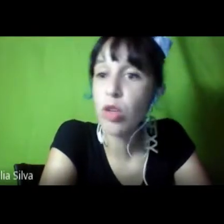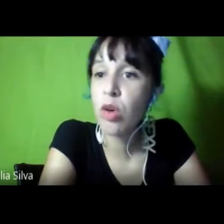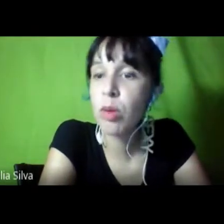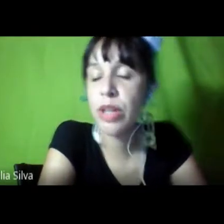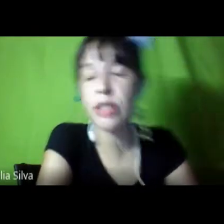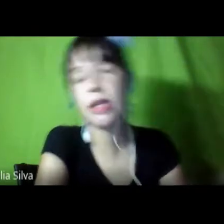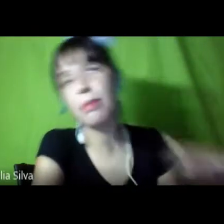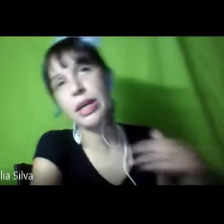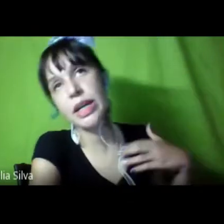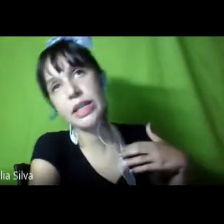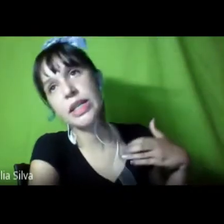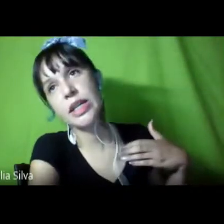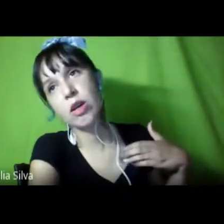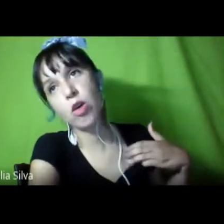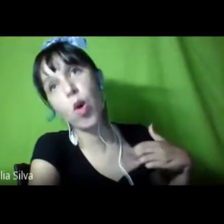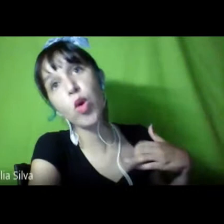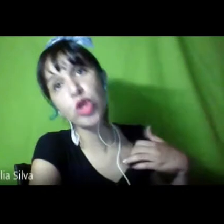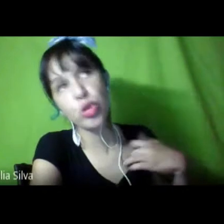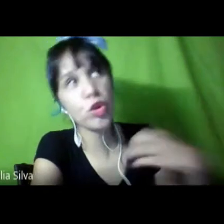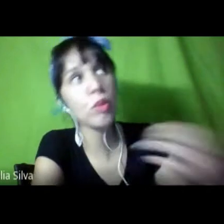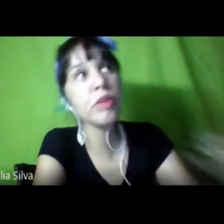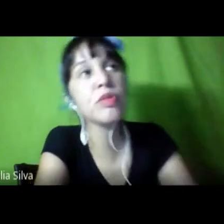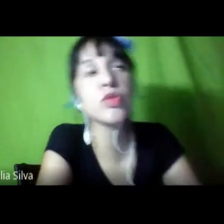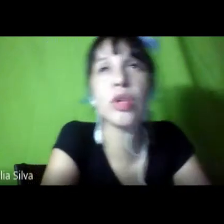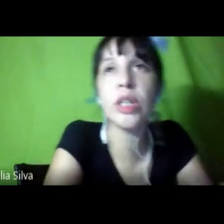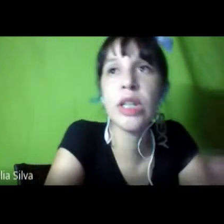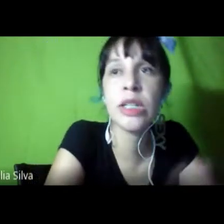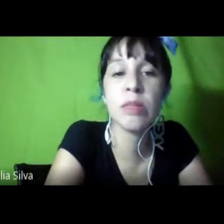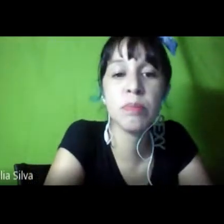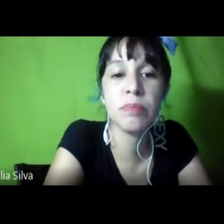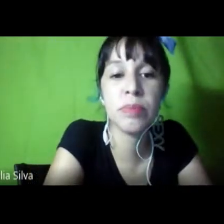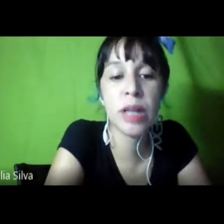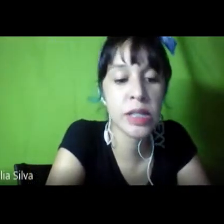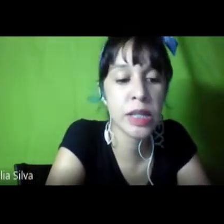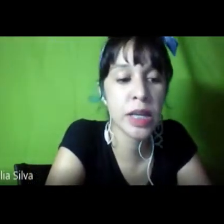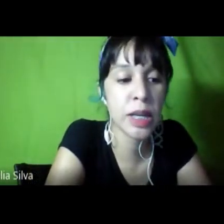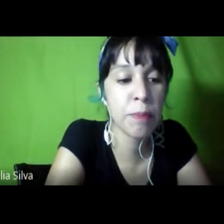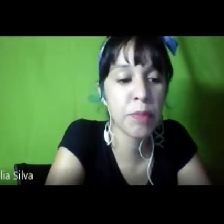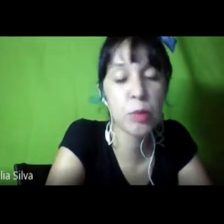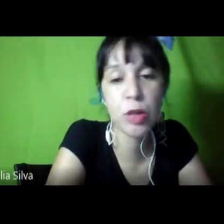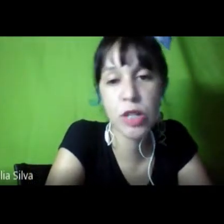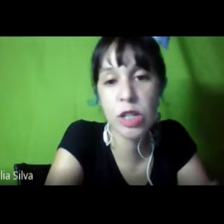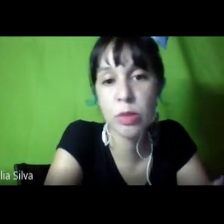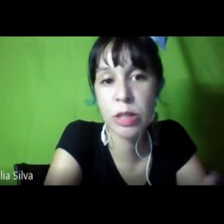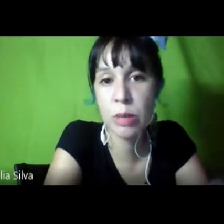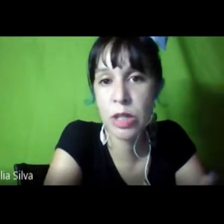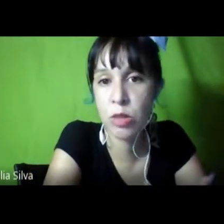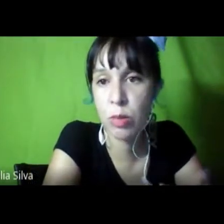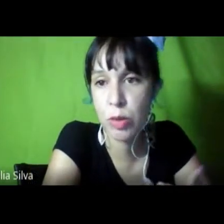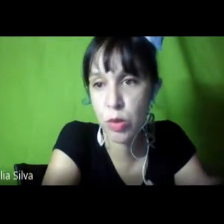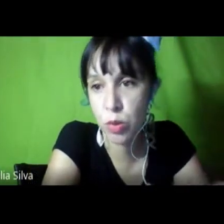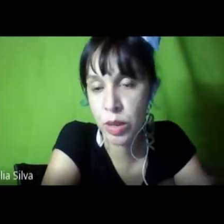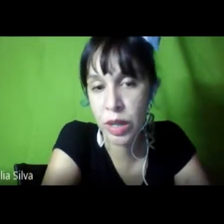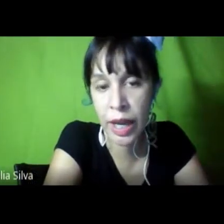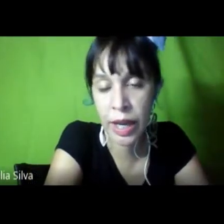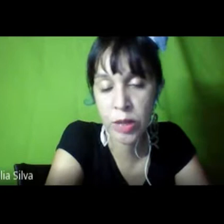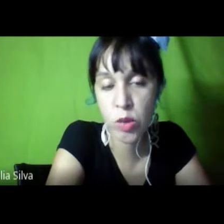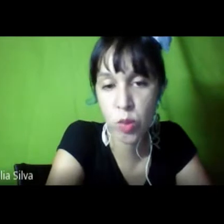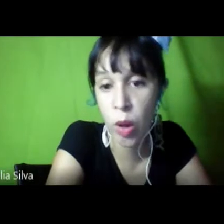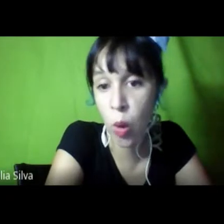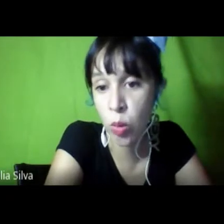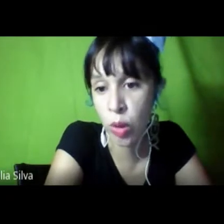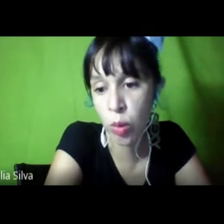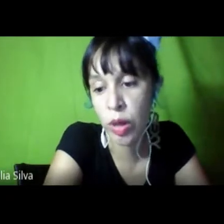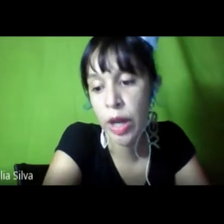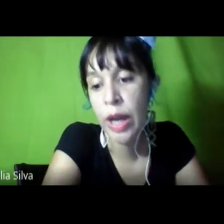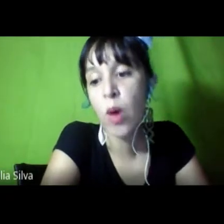Bom, como que sabia, né, que hoje, como que funciona esse processo para saber se uma pessoa é